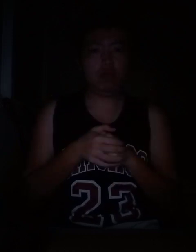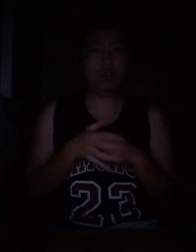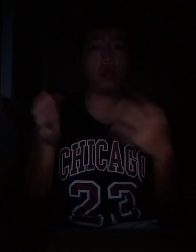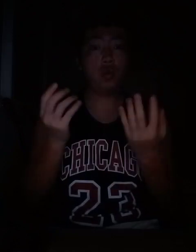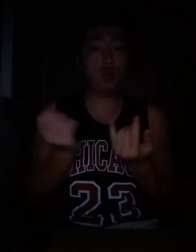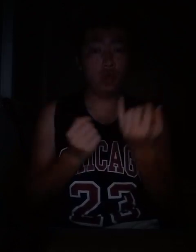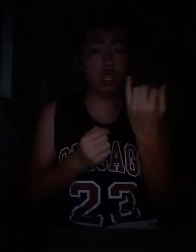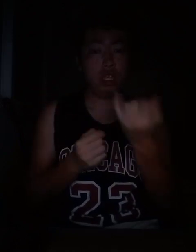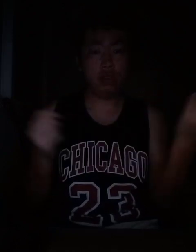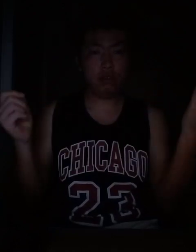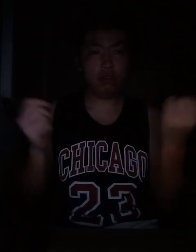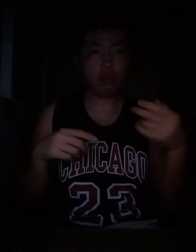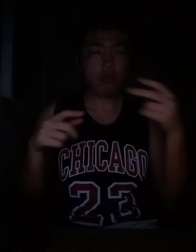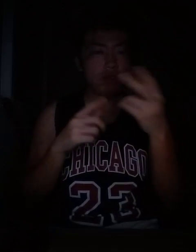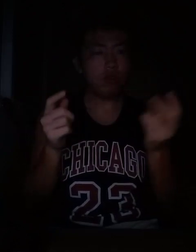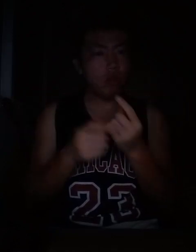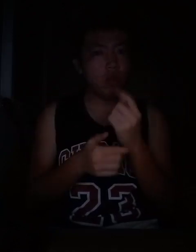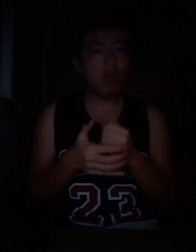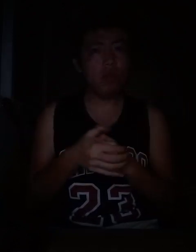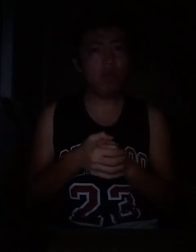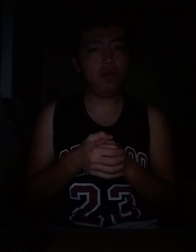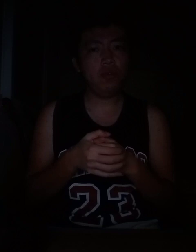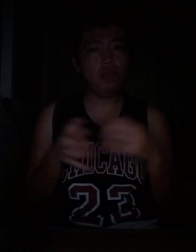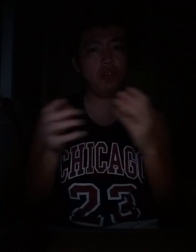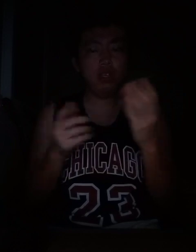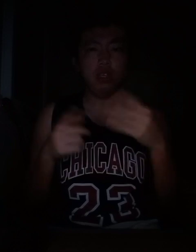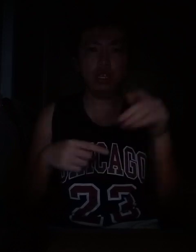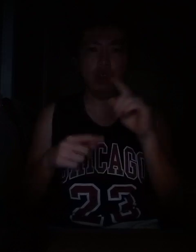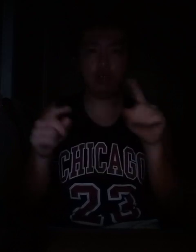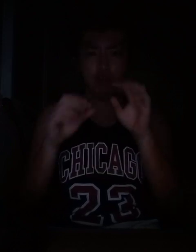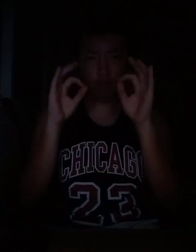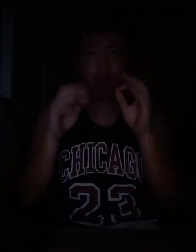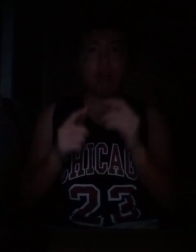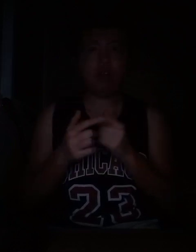교육청은 관계자들과 면담을 거쳐 사실관계를 확인할 계획입니다.